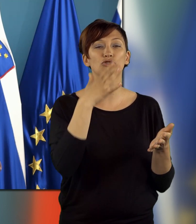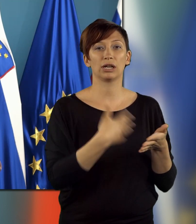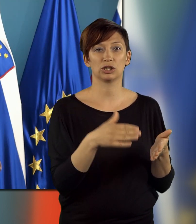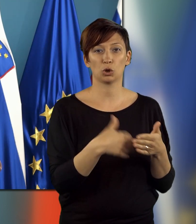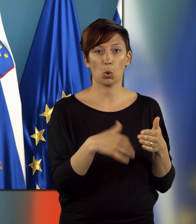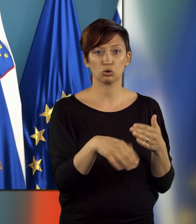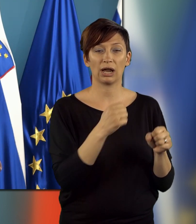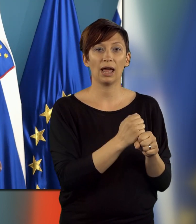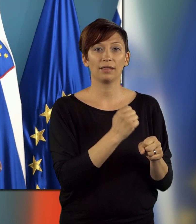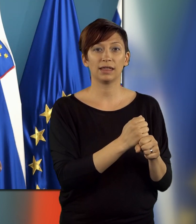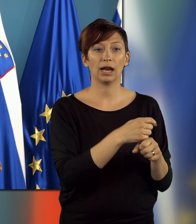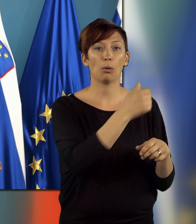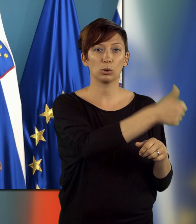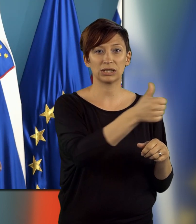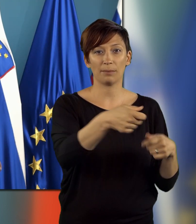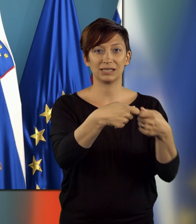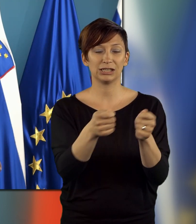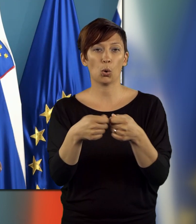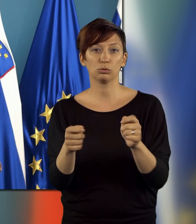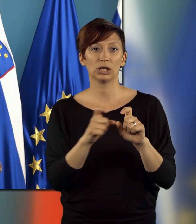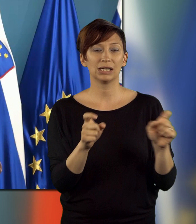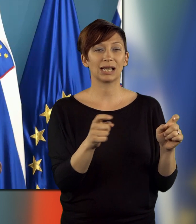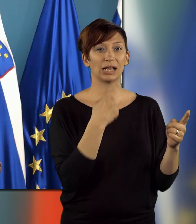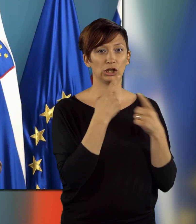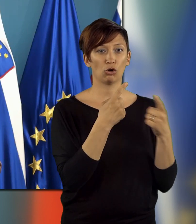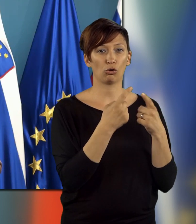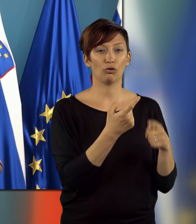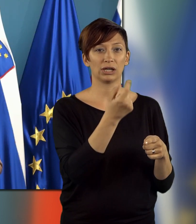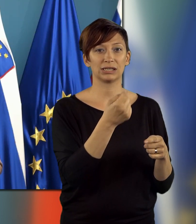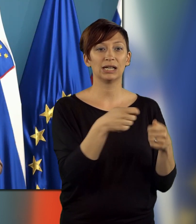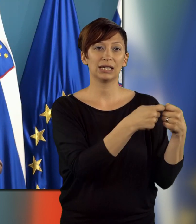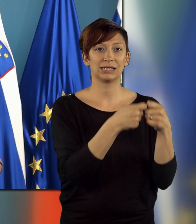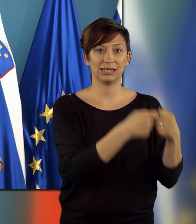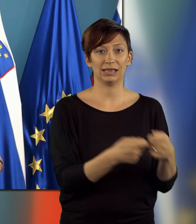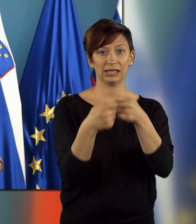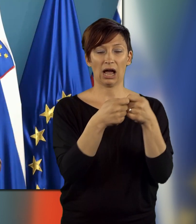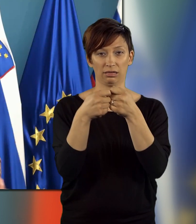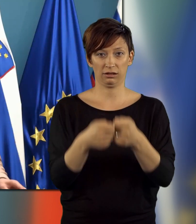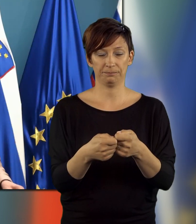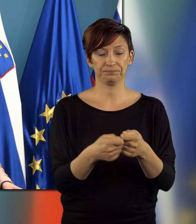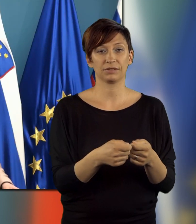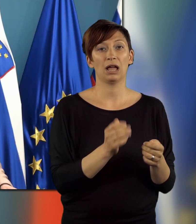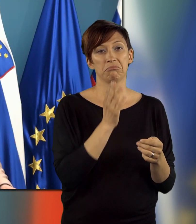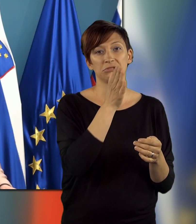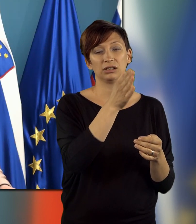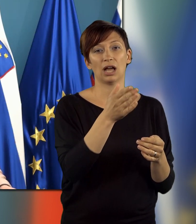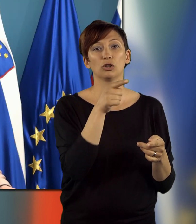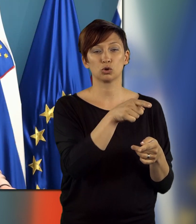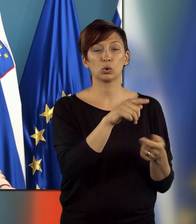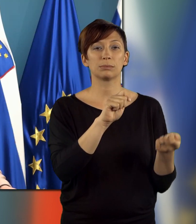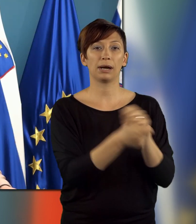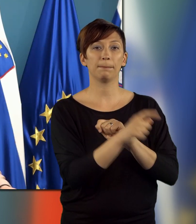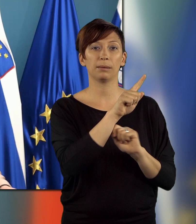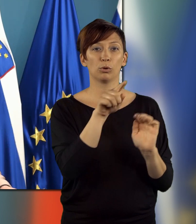stroške dela v občinah zaradi dogovora z sindikati. Nadalje s to